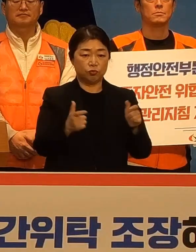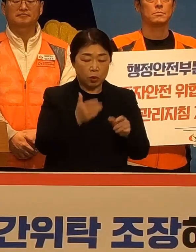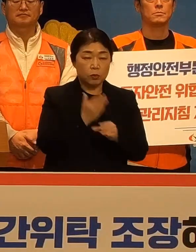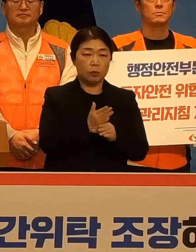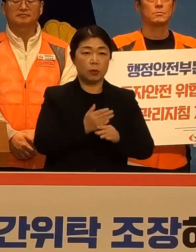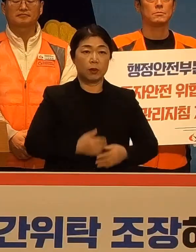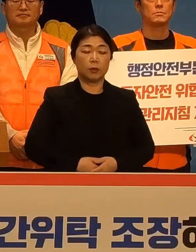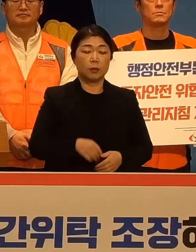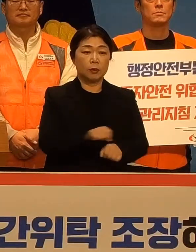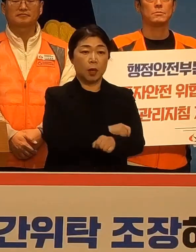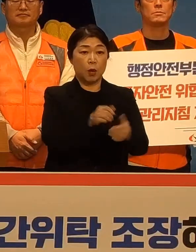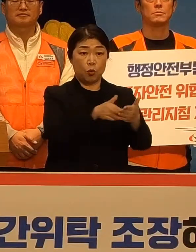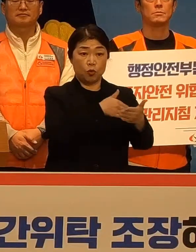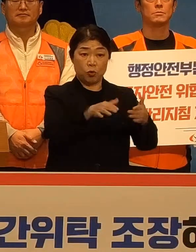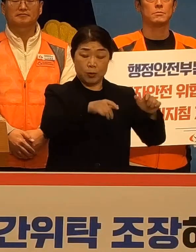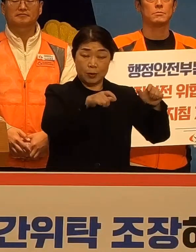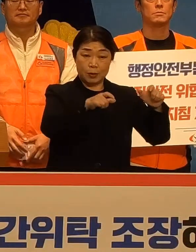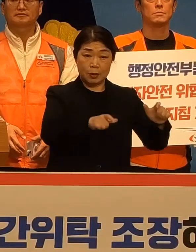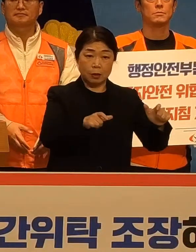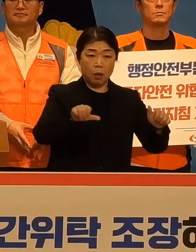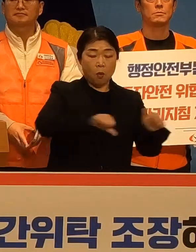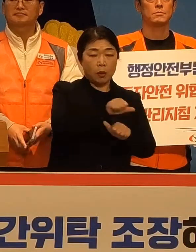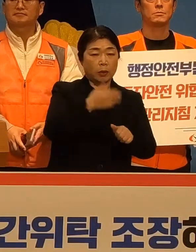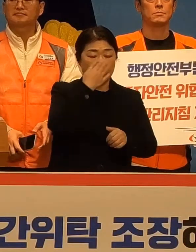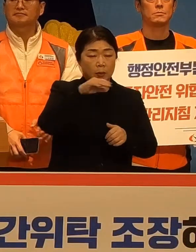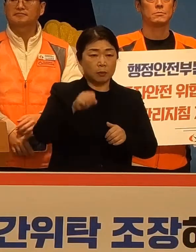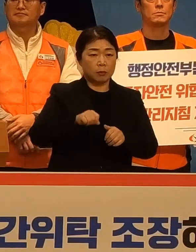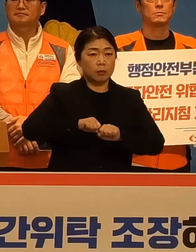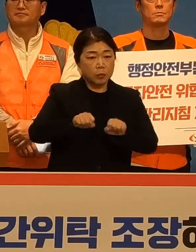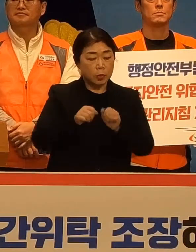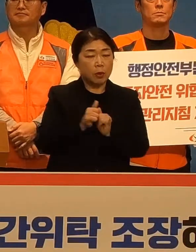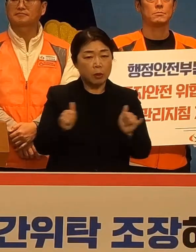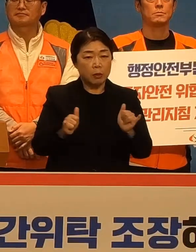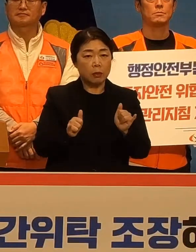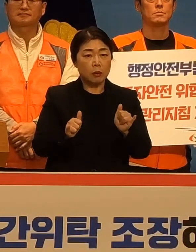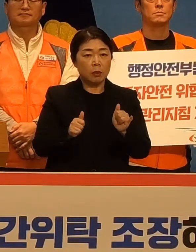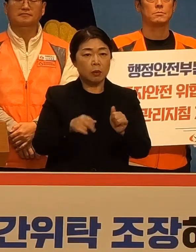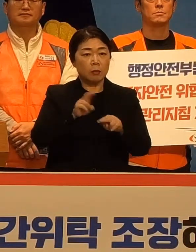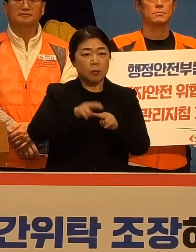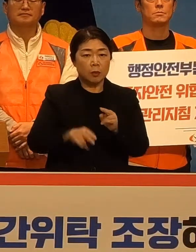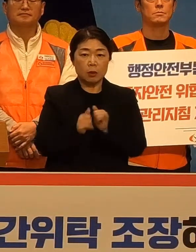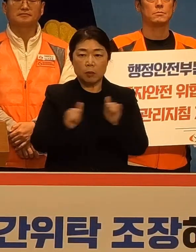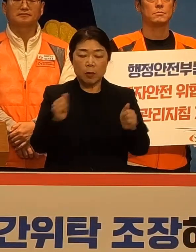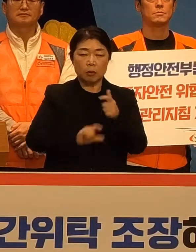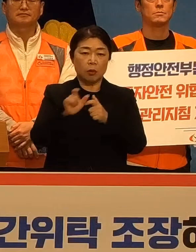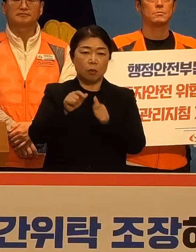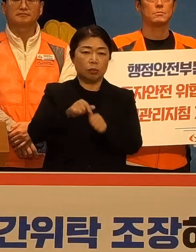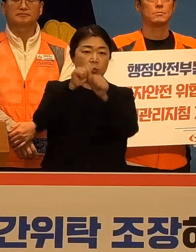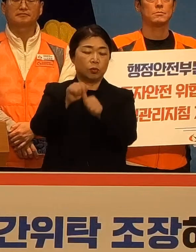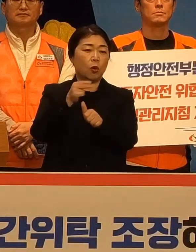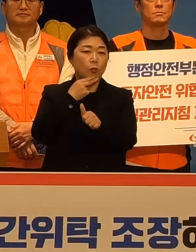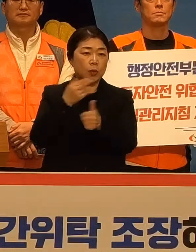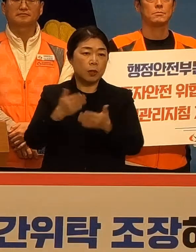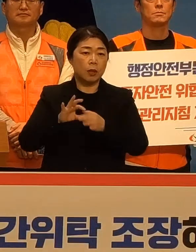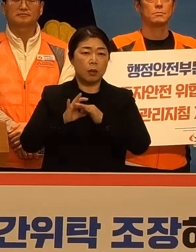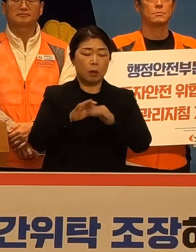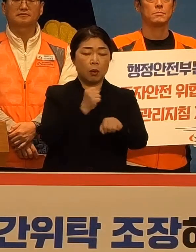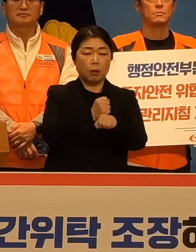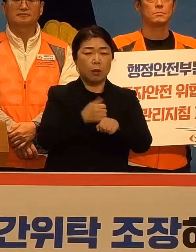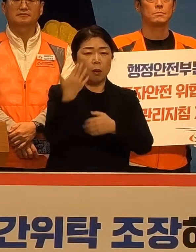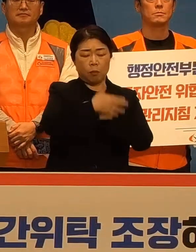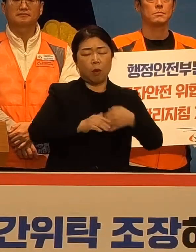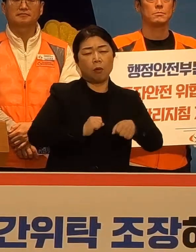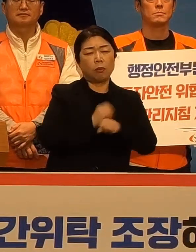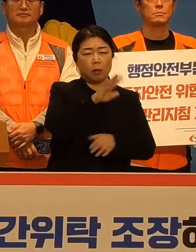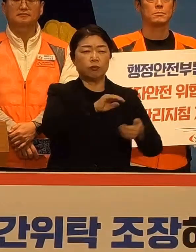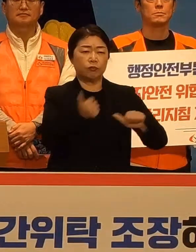특히 동두천시에서 환경미화원 결혼을 채우지 않은 채 업무를 지속시켜 결국 과로사가